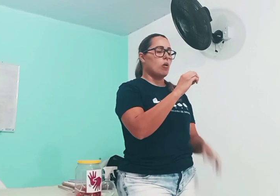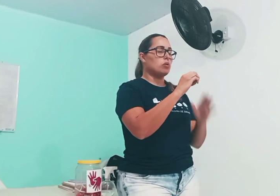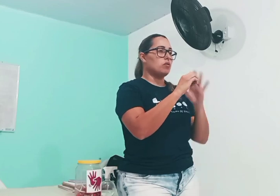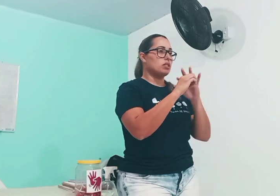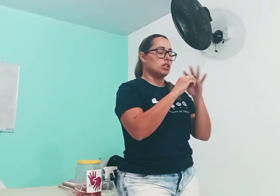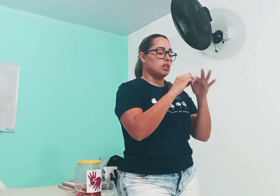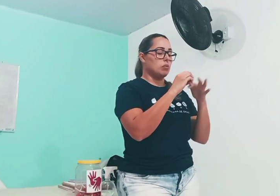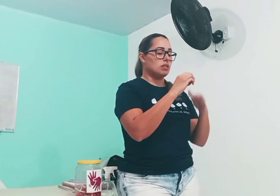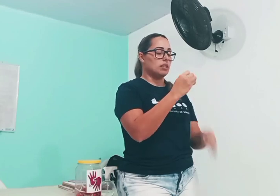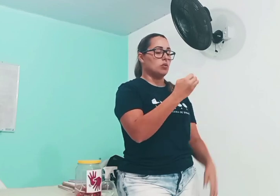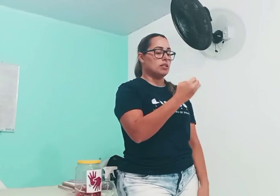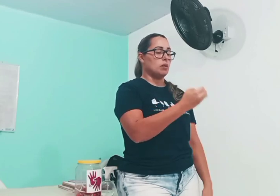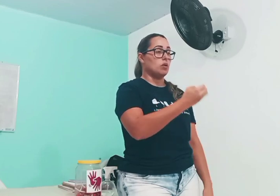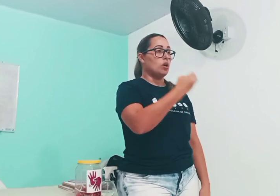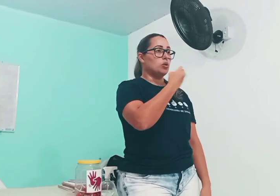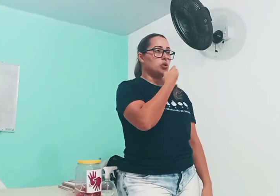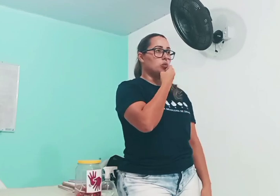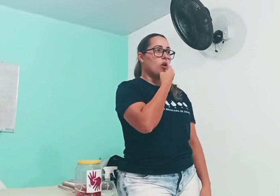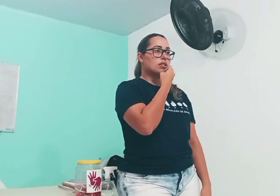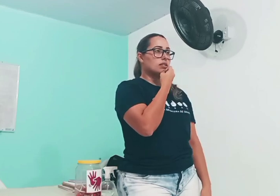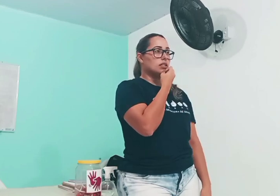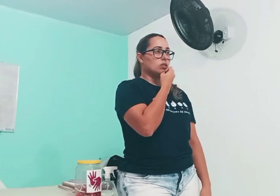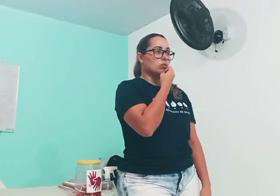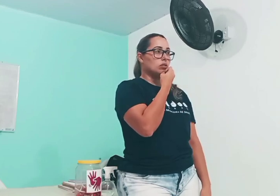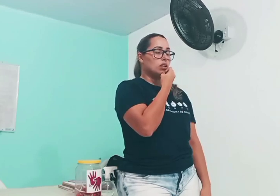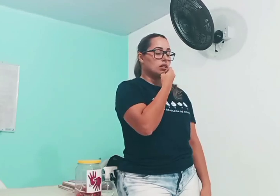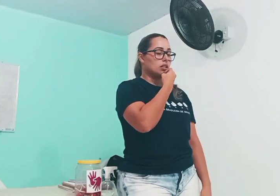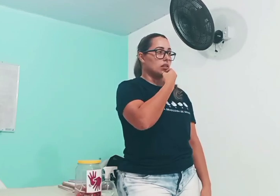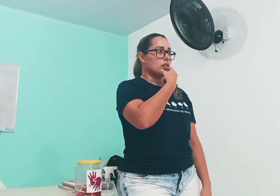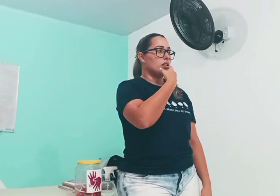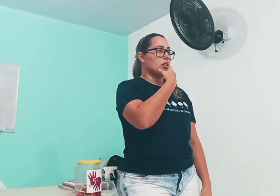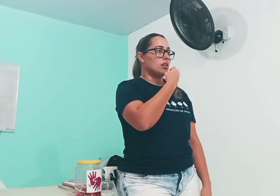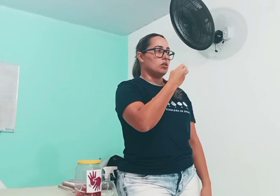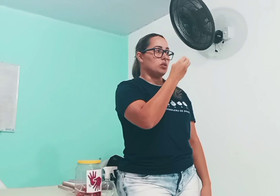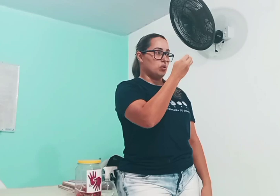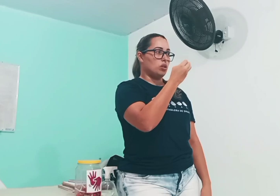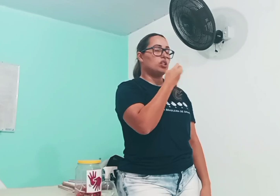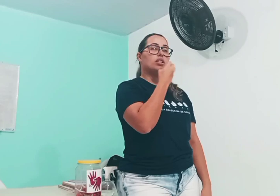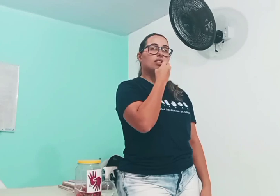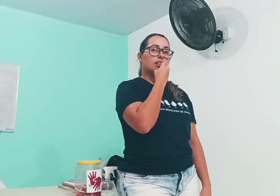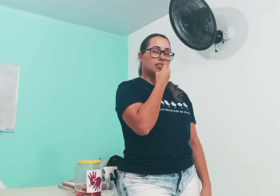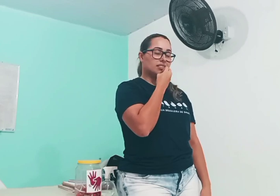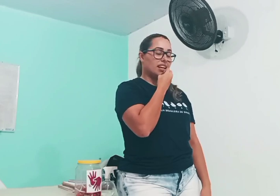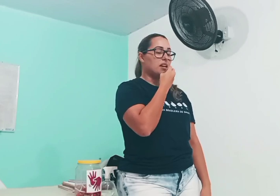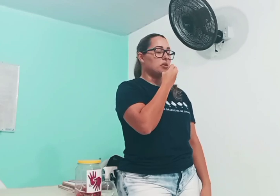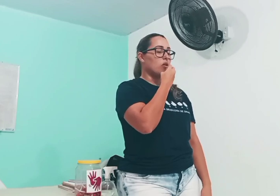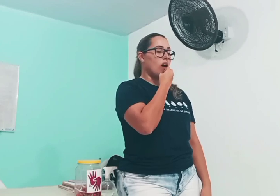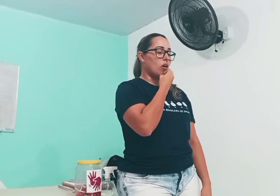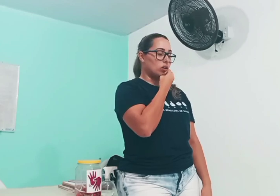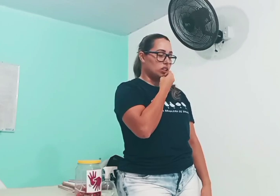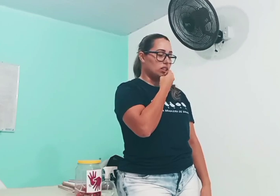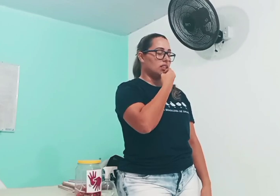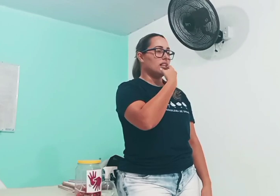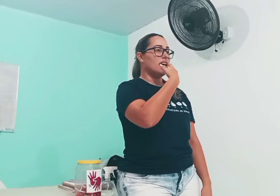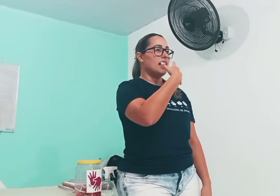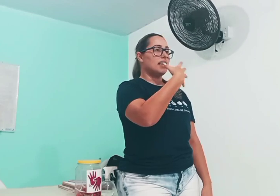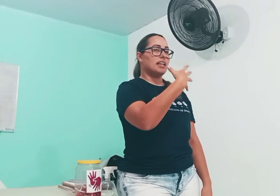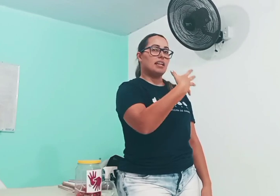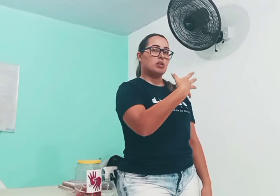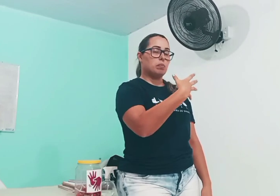que vocês chamam isso aqui, um exemplo, de um ozinho. Coxinha, né? Então, a coxinha que